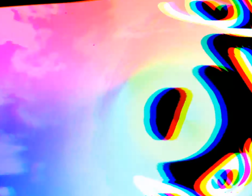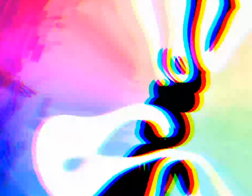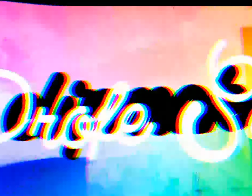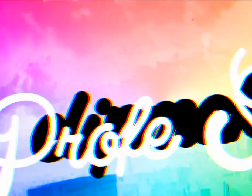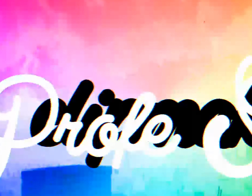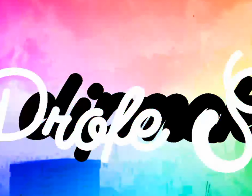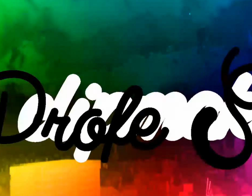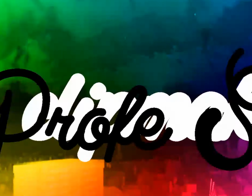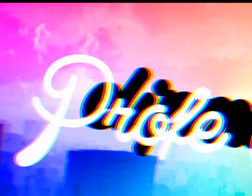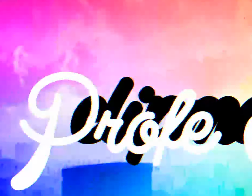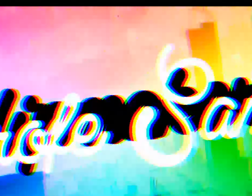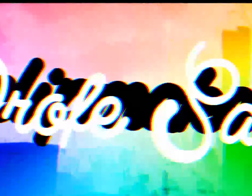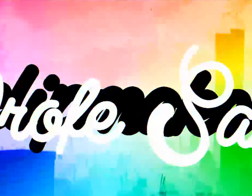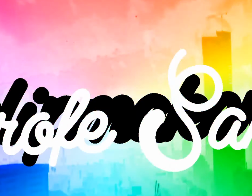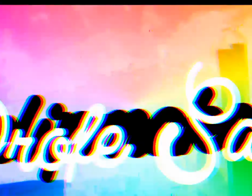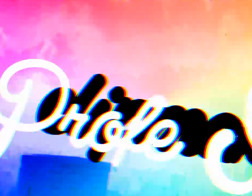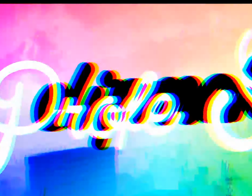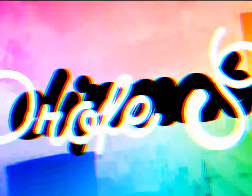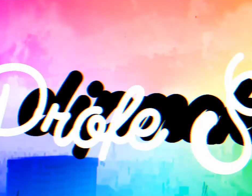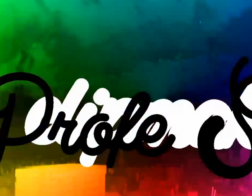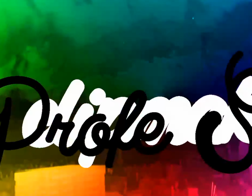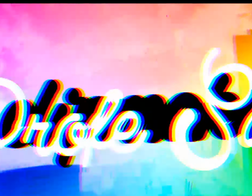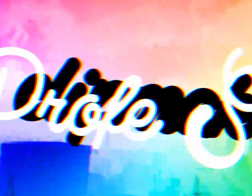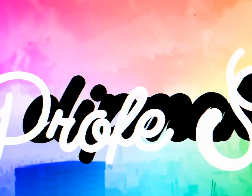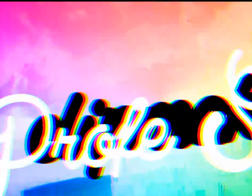profe Sama canal de youtube dígame la pista